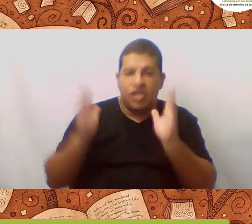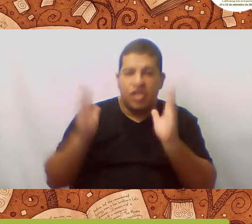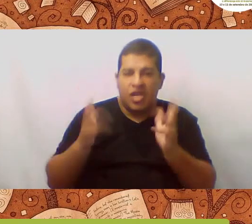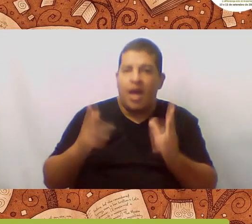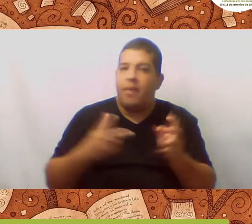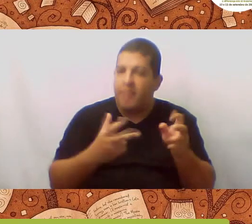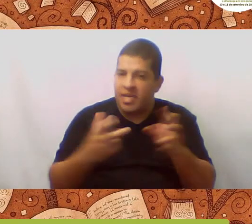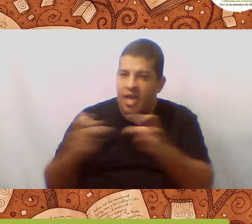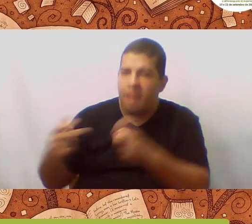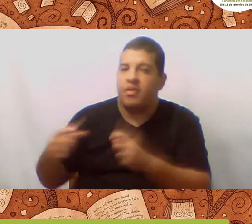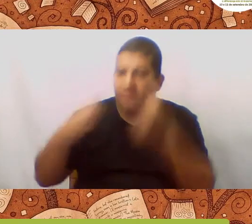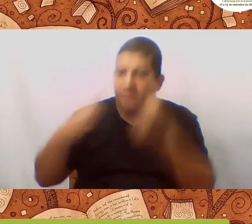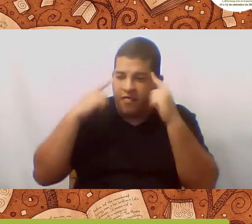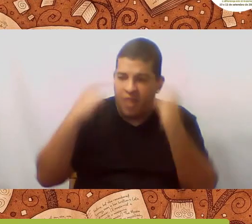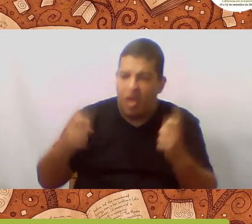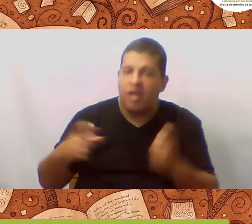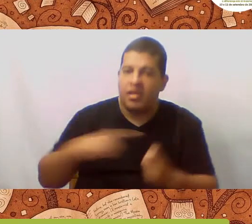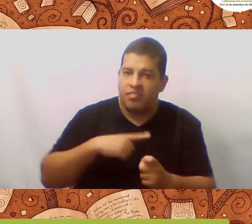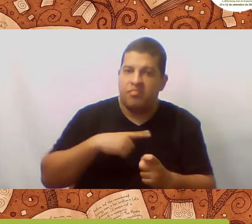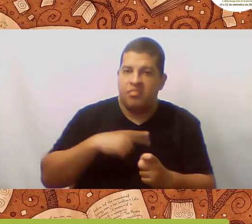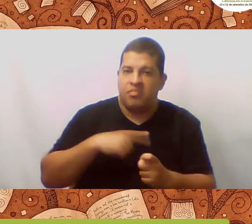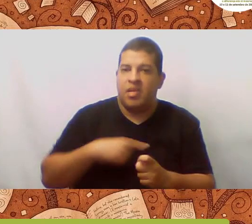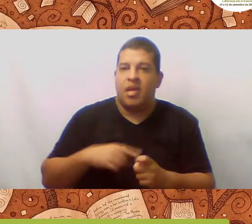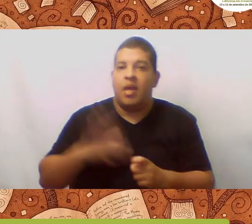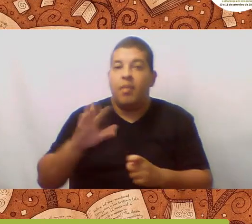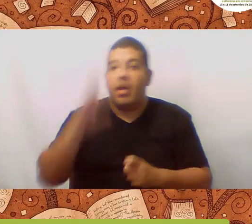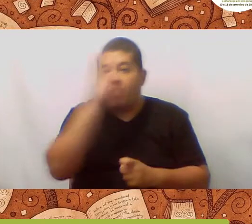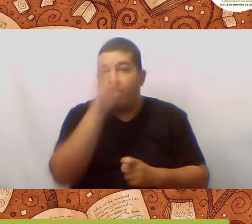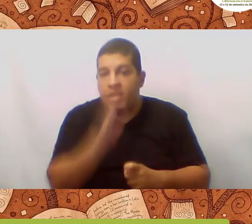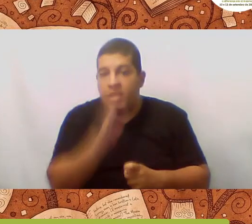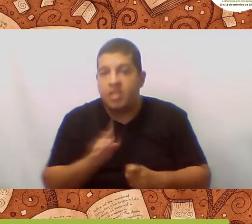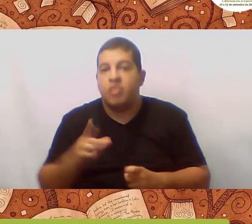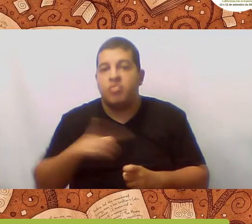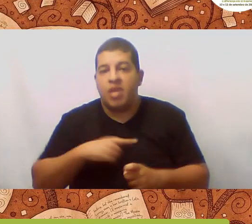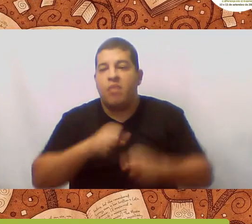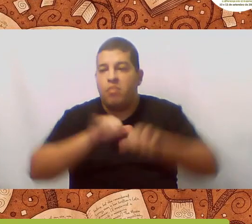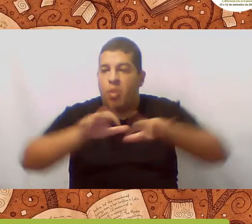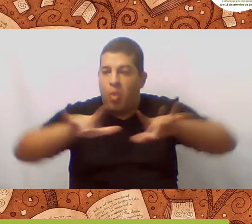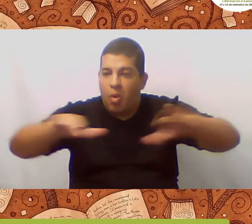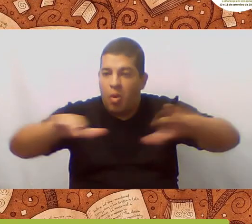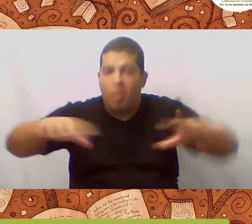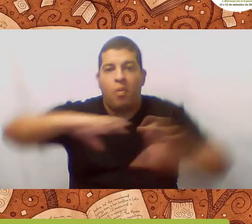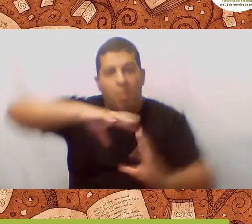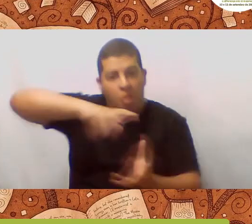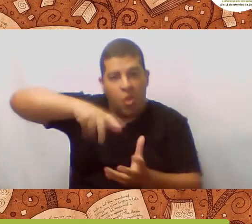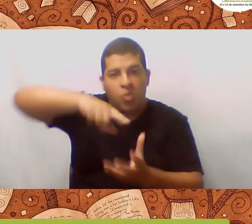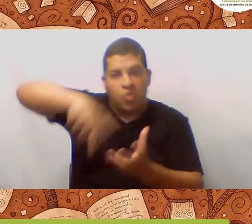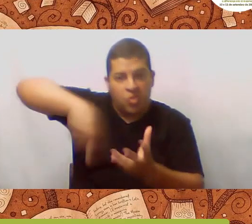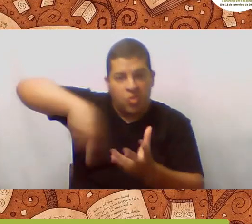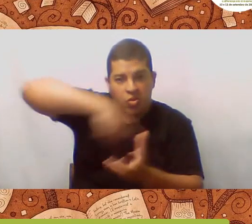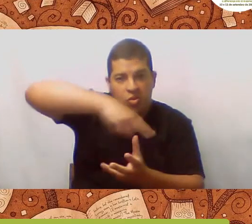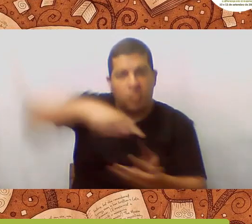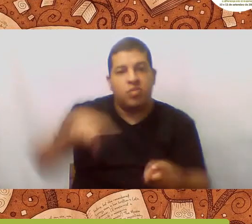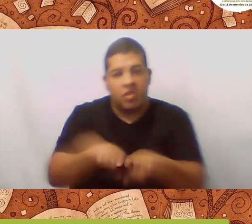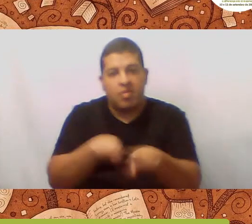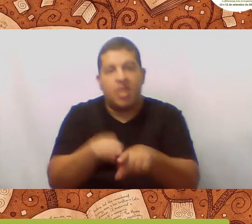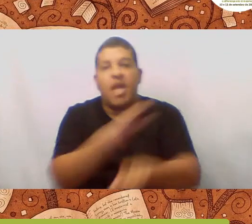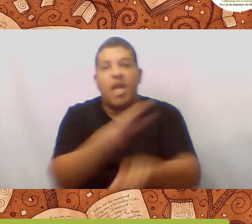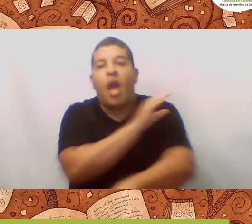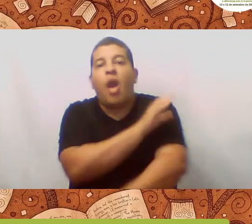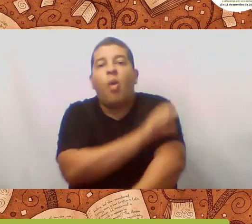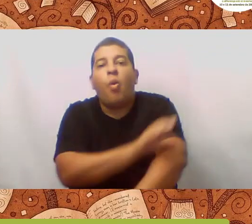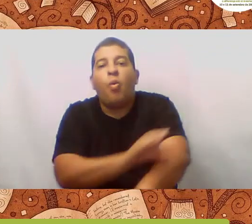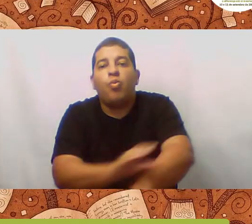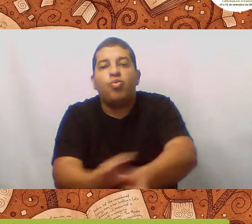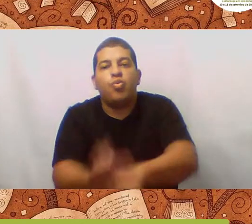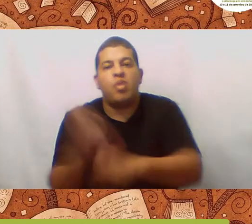uma espécie de disseminação no Brasil e no mundo daquilo que a gente poderia chamar da cultura corporal, né, da cultura da